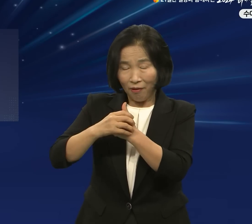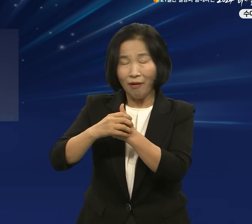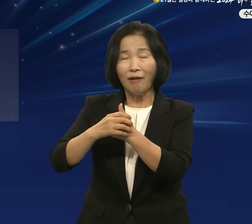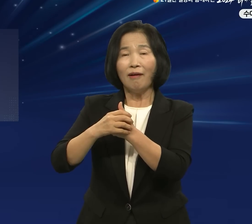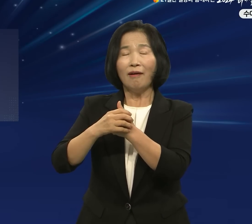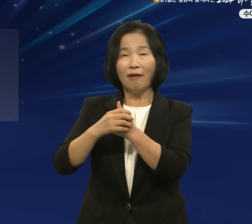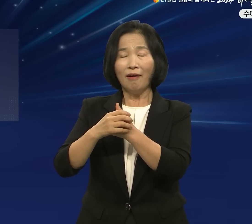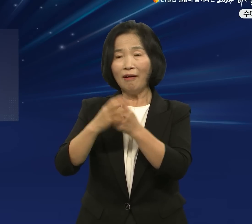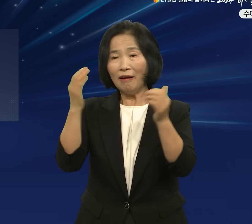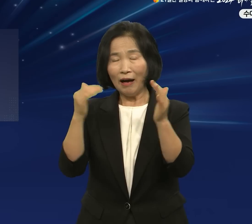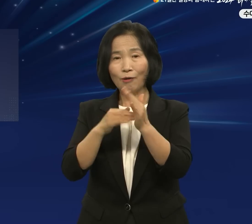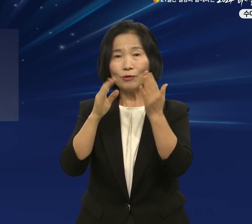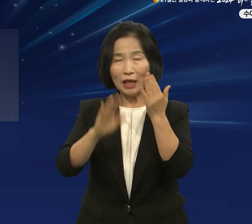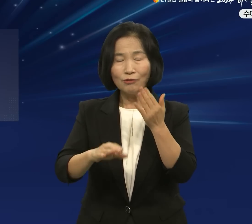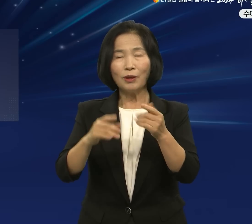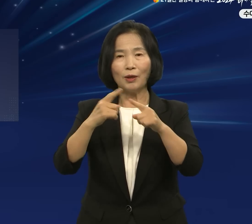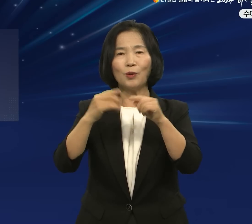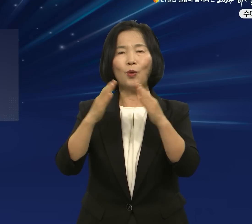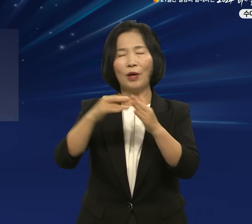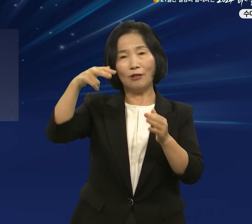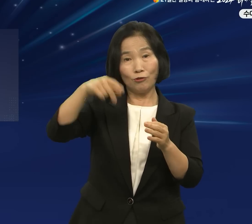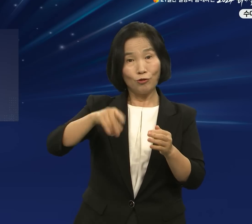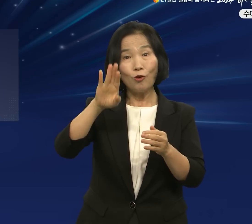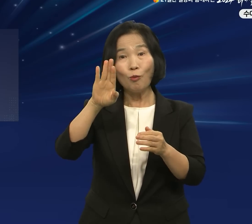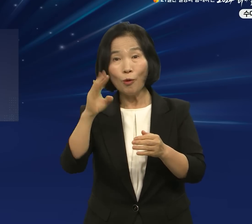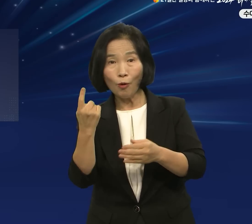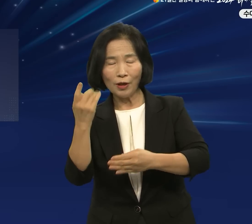말씀도 드렸습니다.